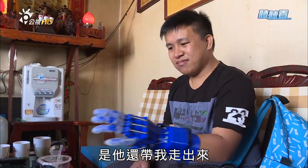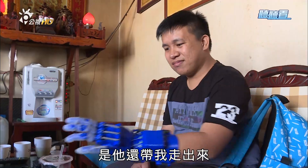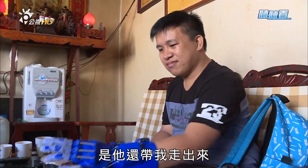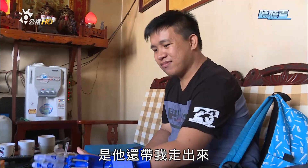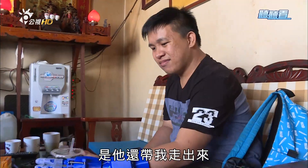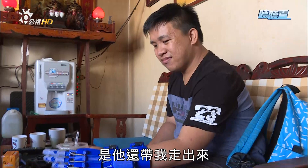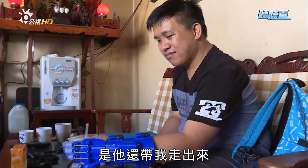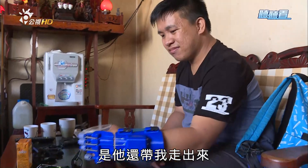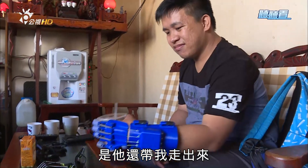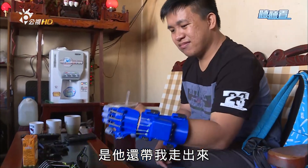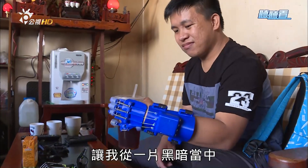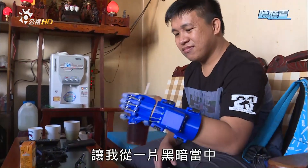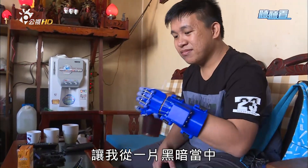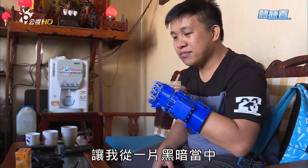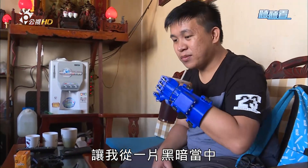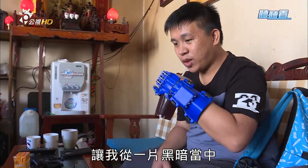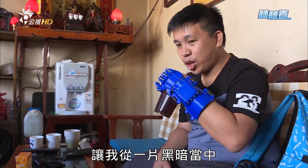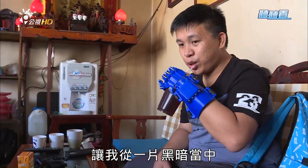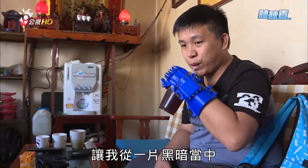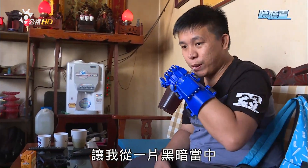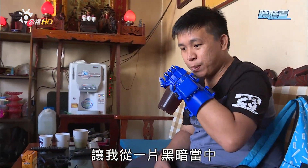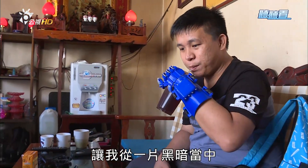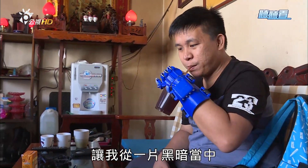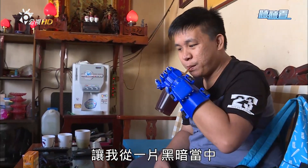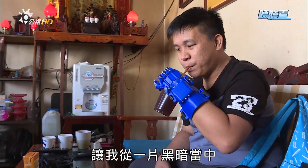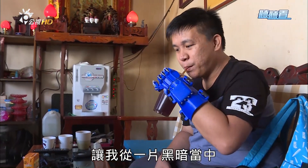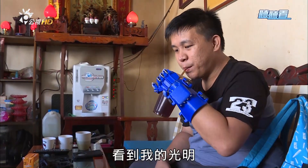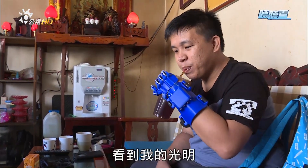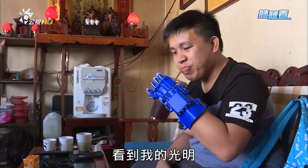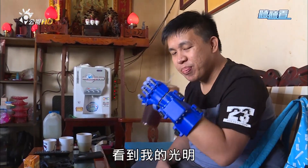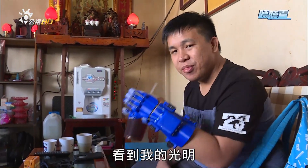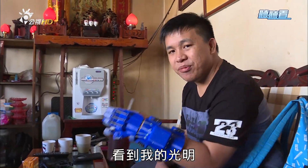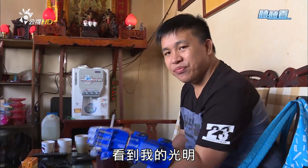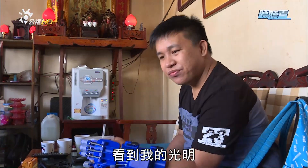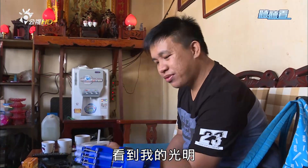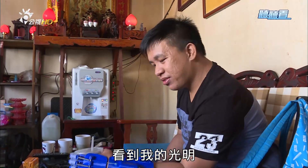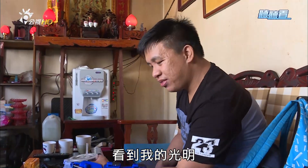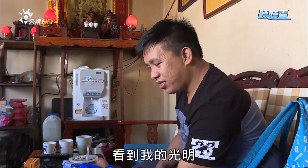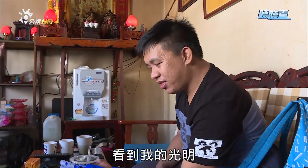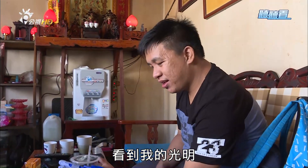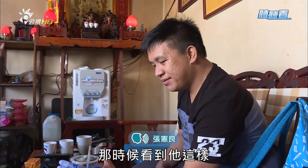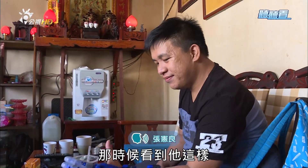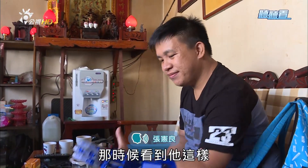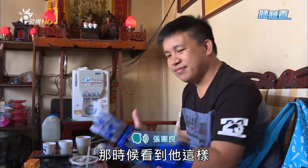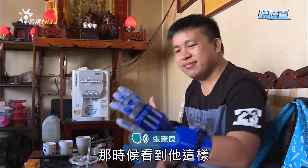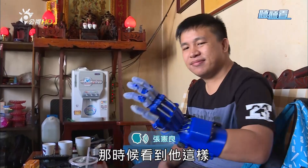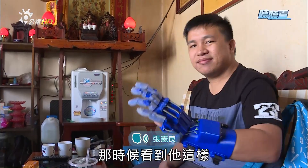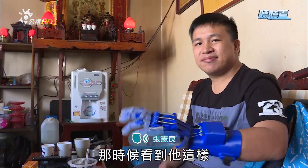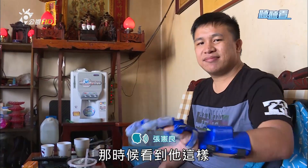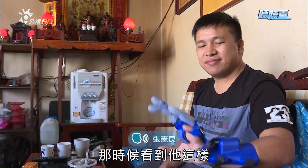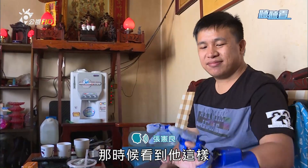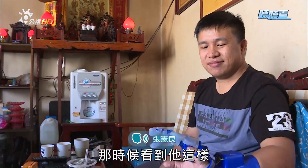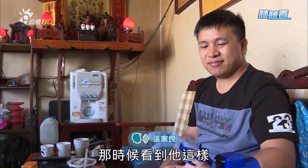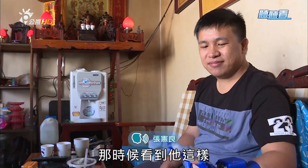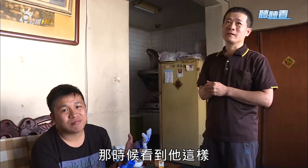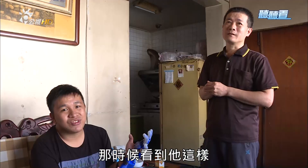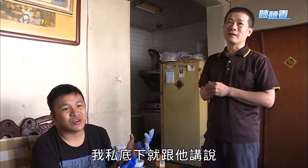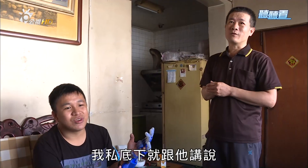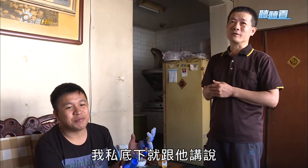我走出来，让我从一片黑暗当中看到了光明。 那时候看到他这样，那我私